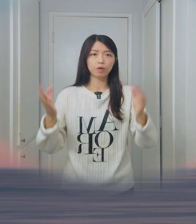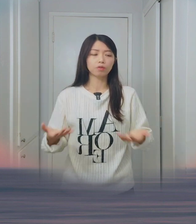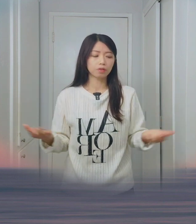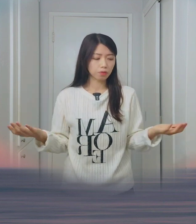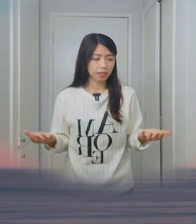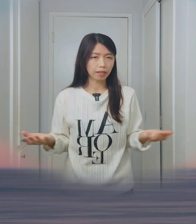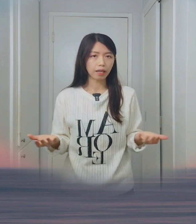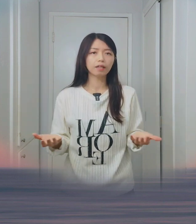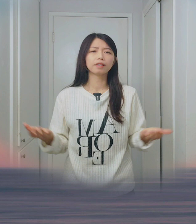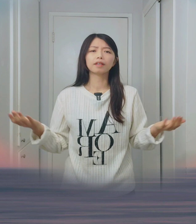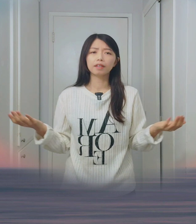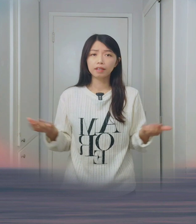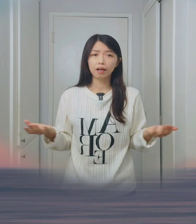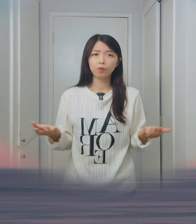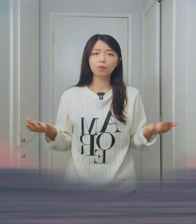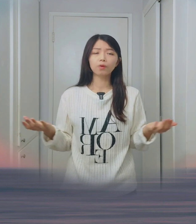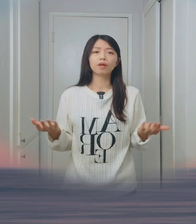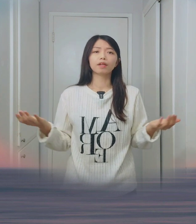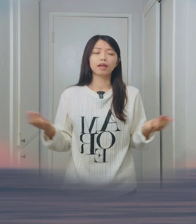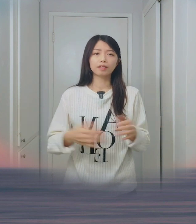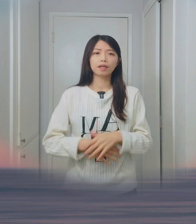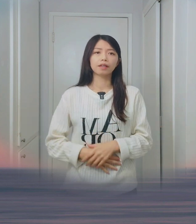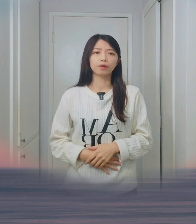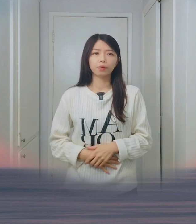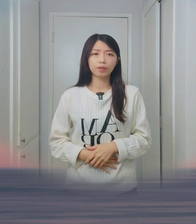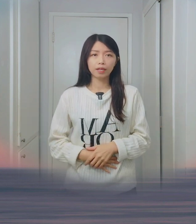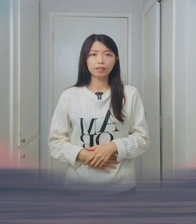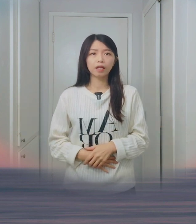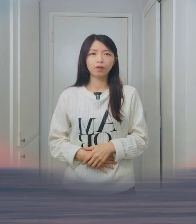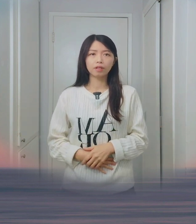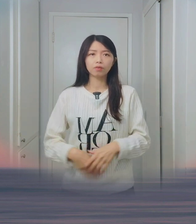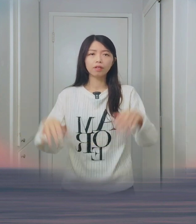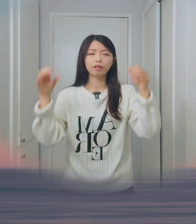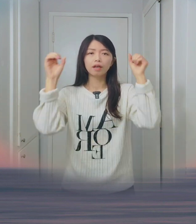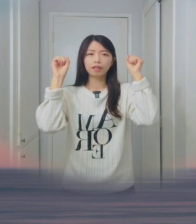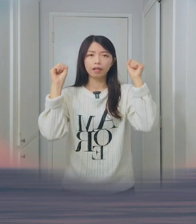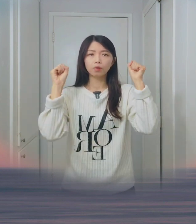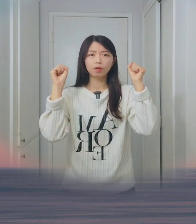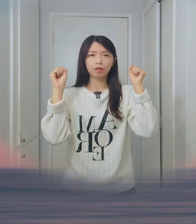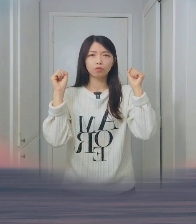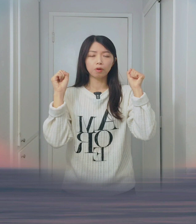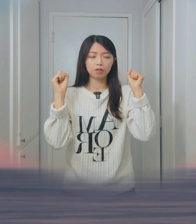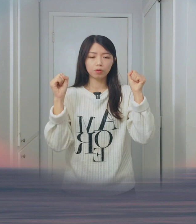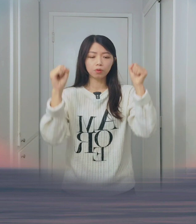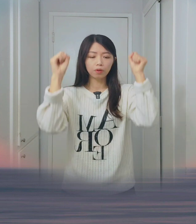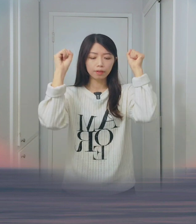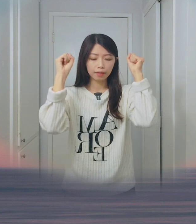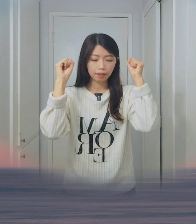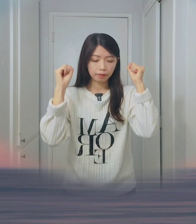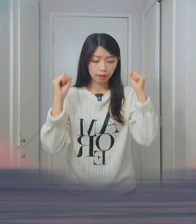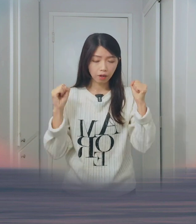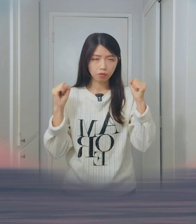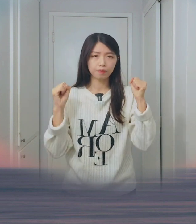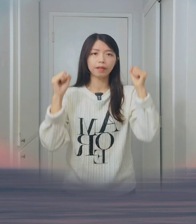이렇게 오므려 주시고 일하다, 일하고 계시잖아요. 계시다라고 하는 뜻의 수어는 양손을 이렇게 주먹 쥐시고